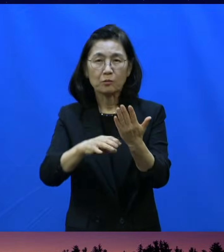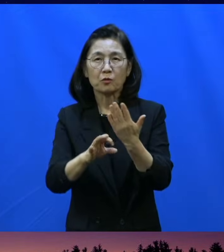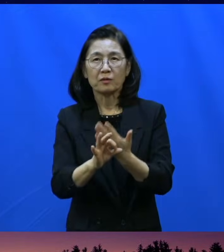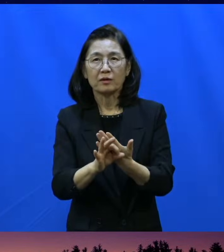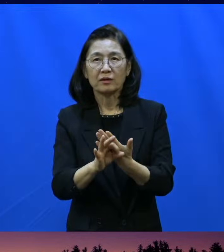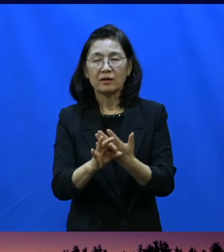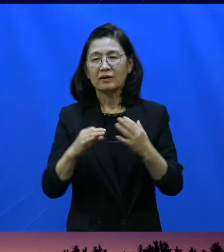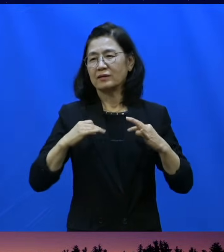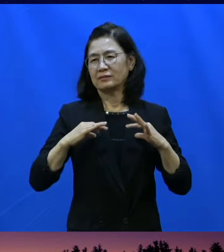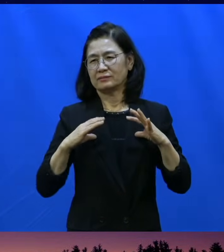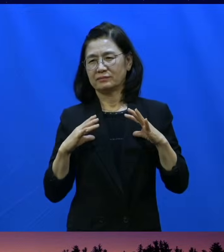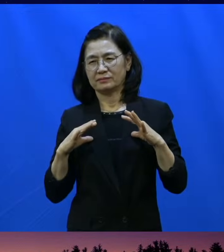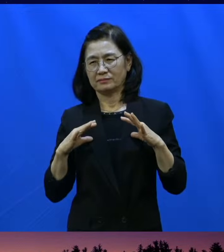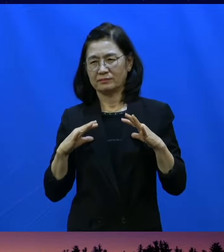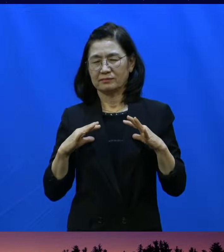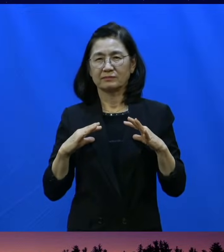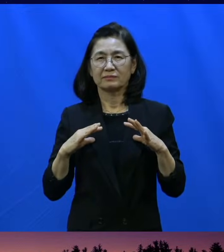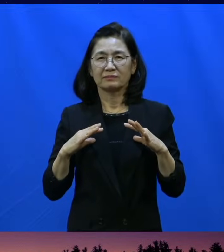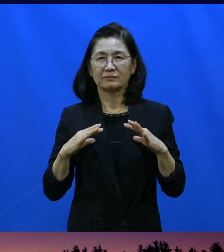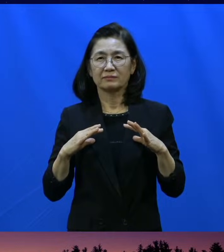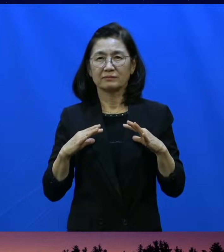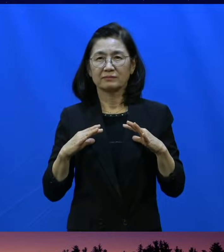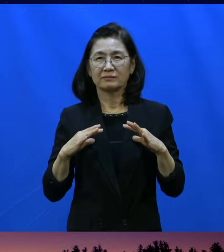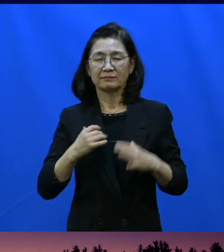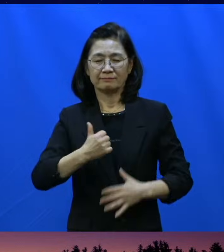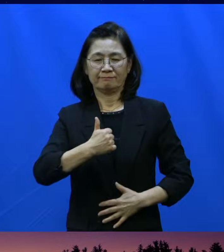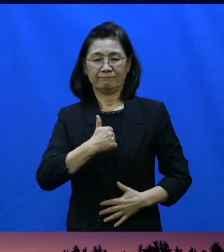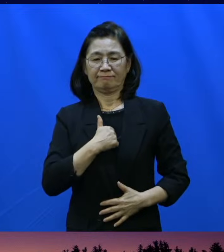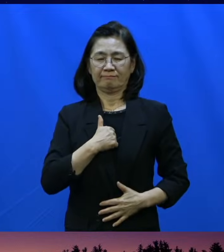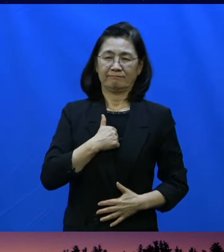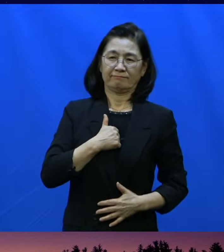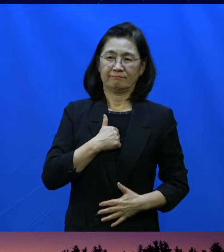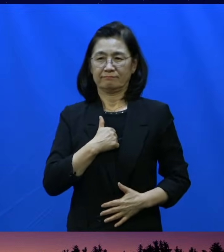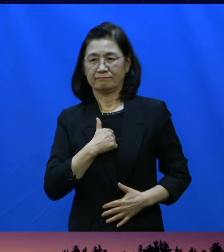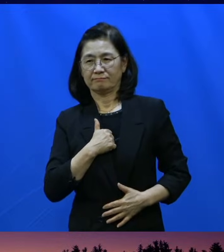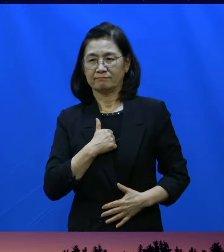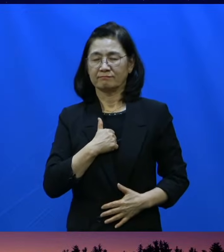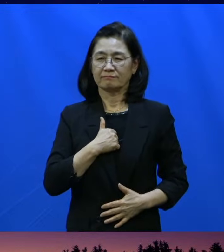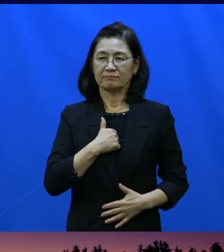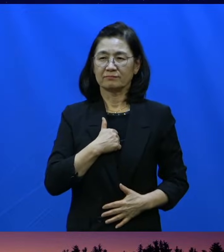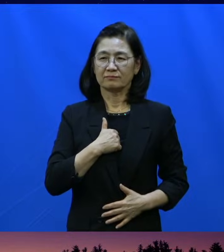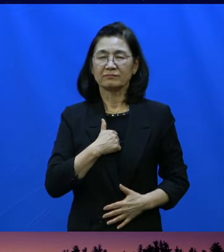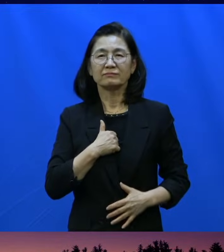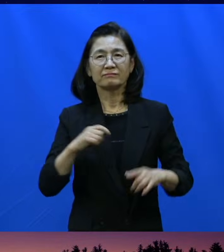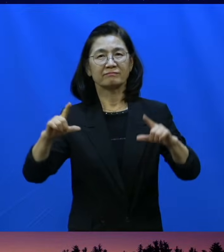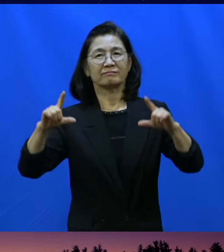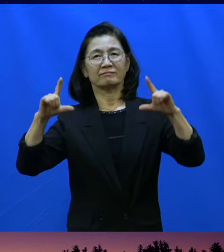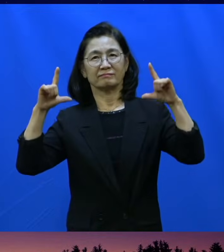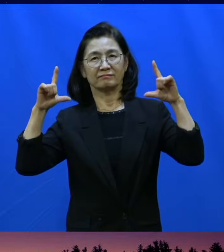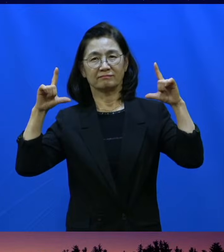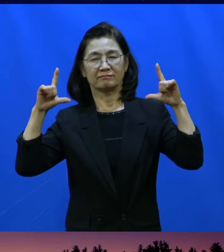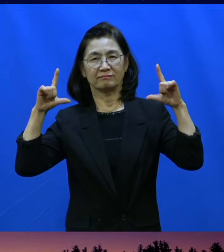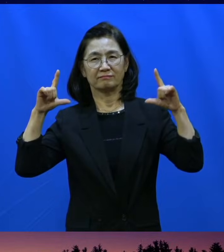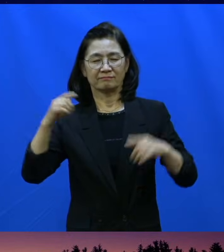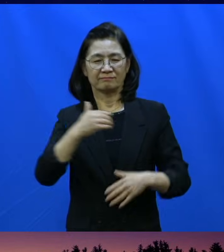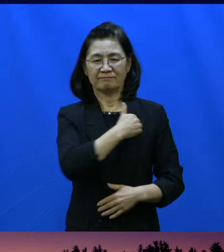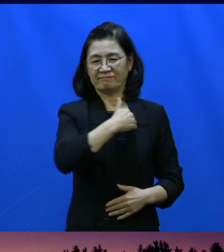대단합니다. 자랑거리가 넘쳤고 자부심이 넘쳤고 기세가 등등하고